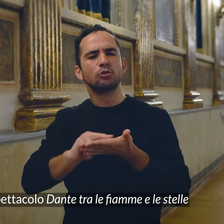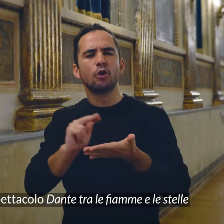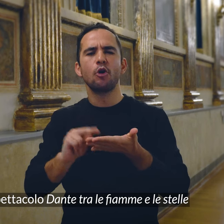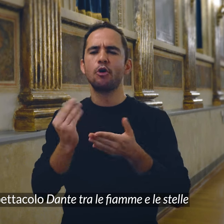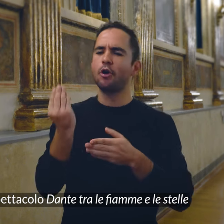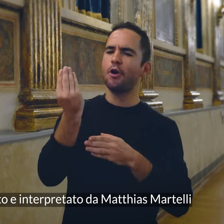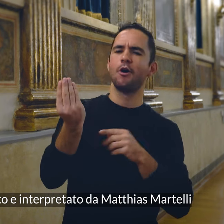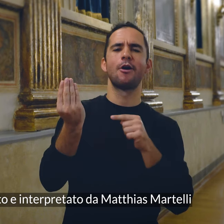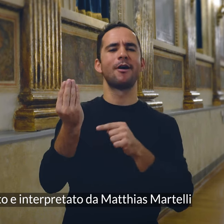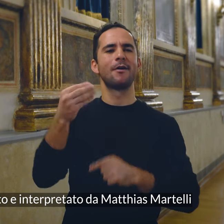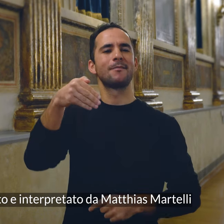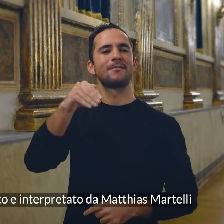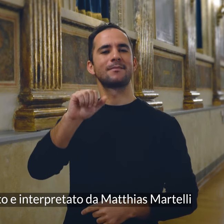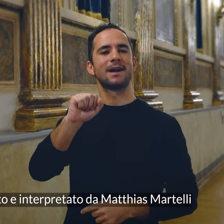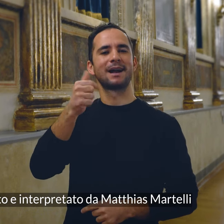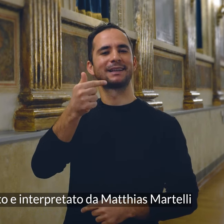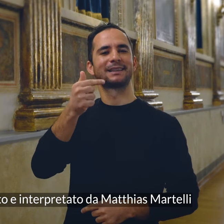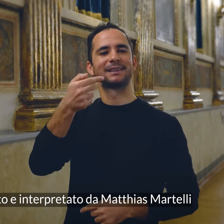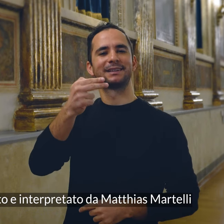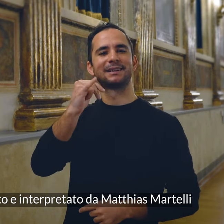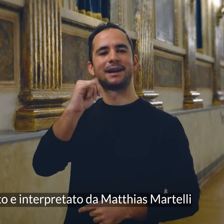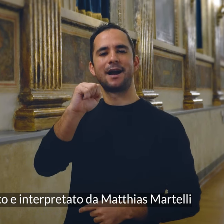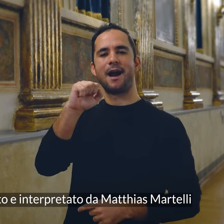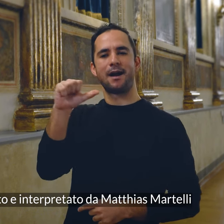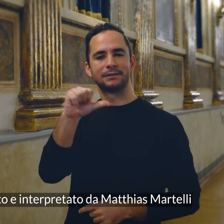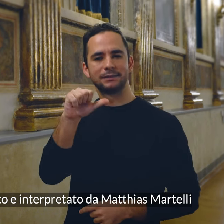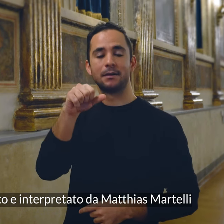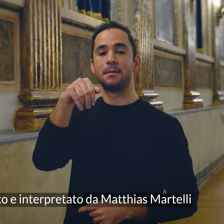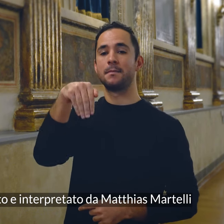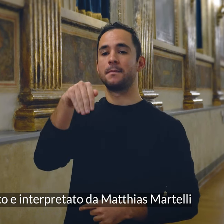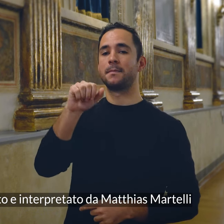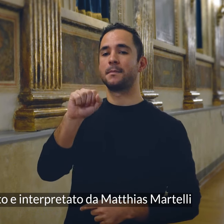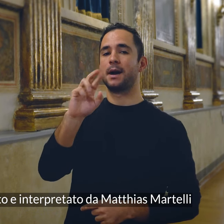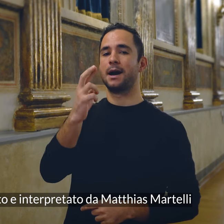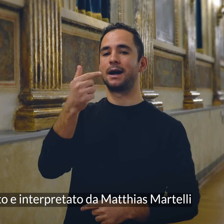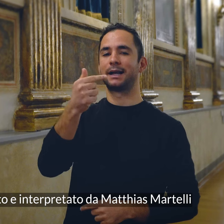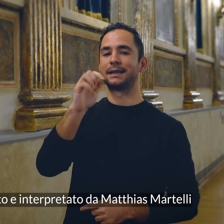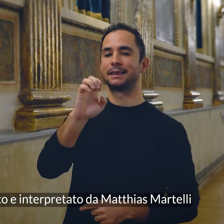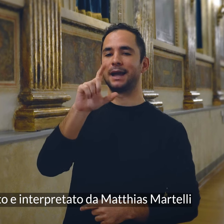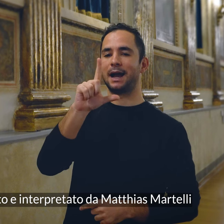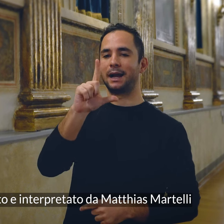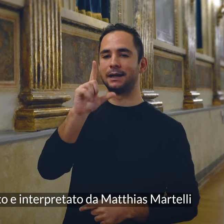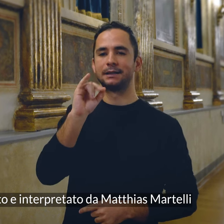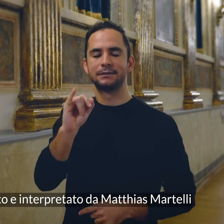stelle, scritto e interpretato da Mattias Martelli,